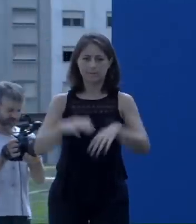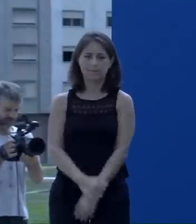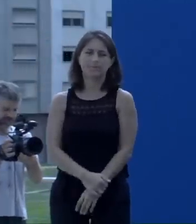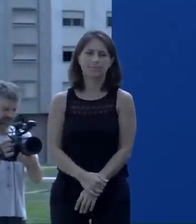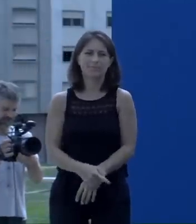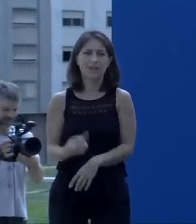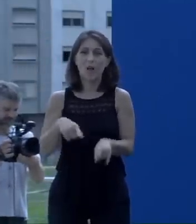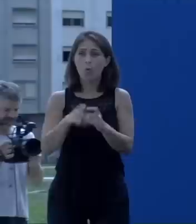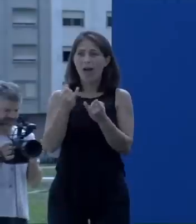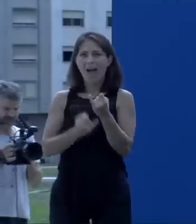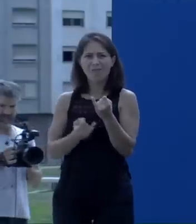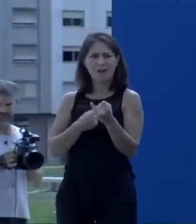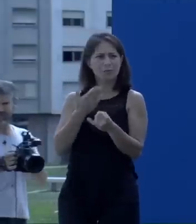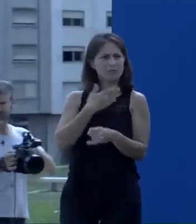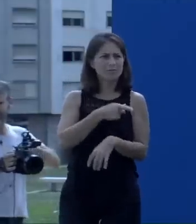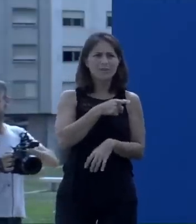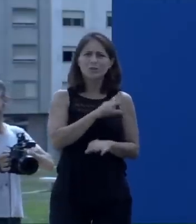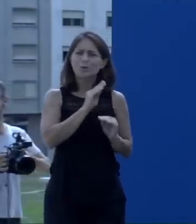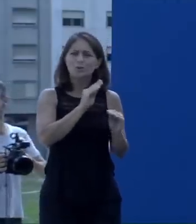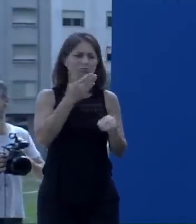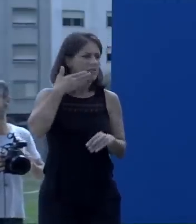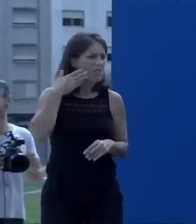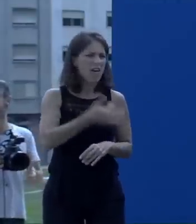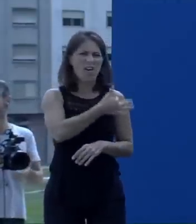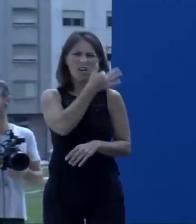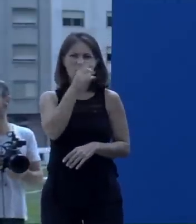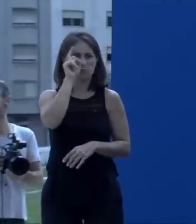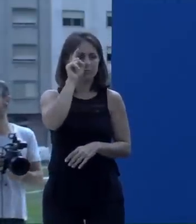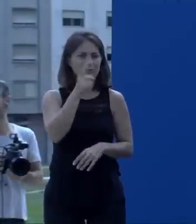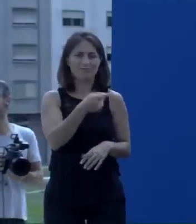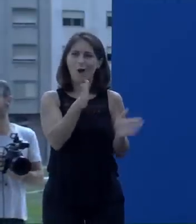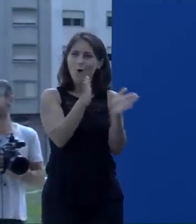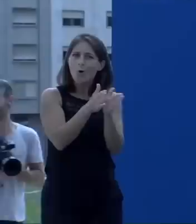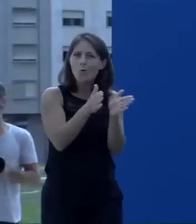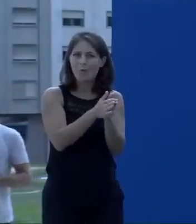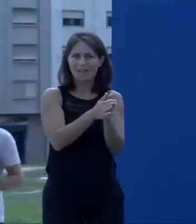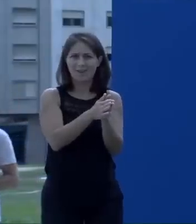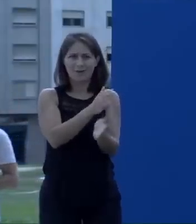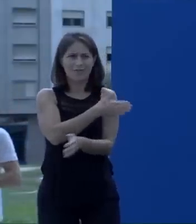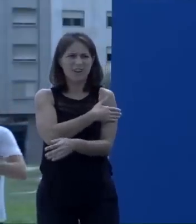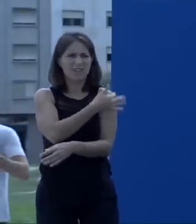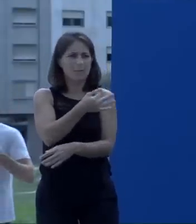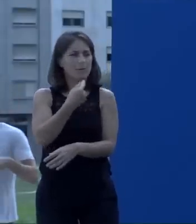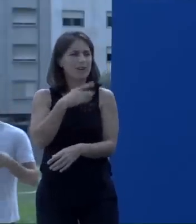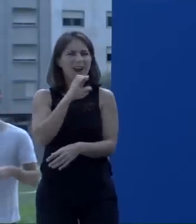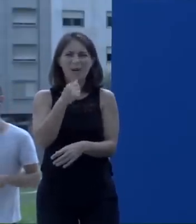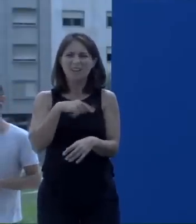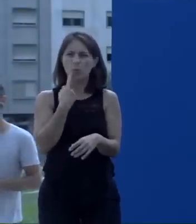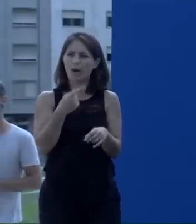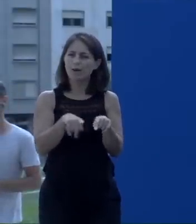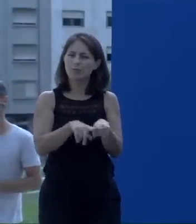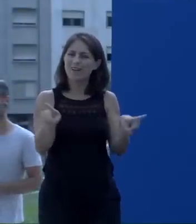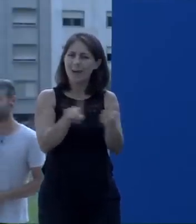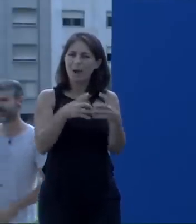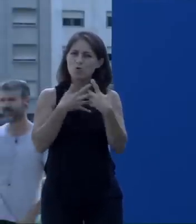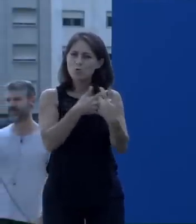poder representar a dignidade dun mestre, dun profesor, dun compañeiro, como dixo Cabanillas, dun irmán de loita.